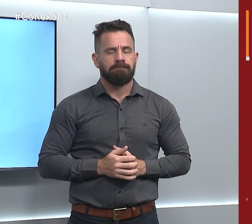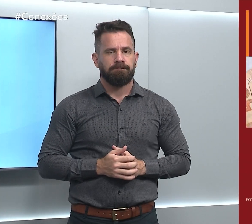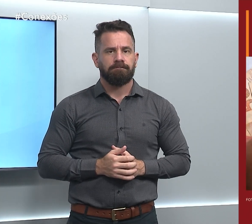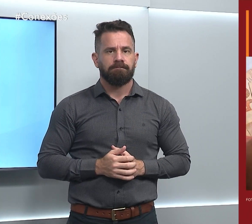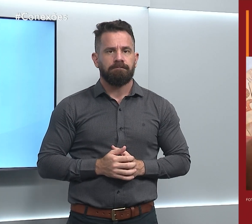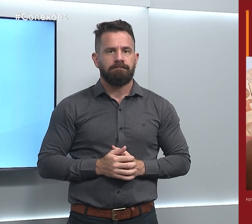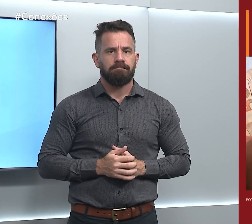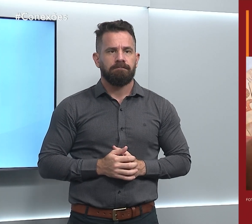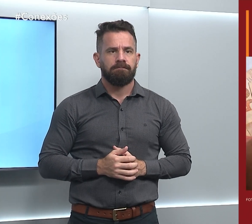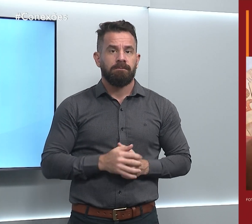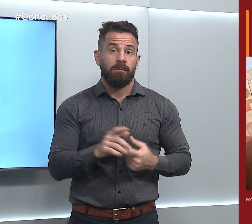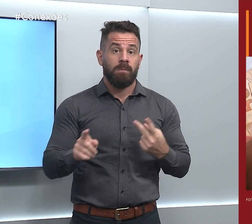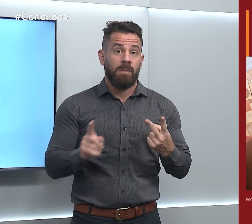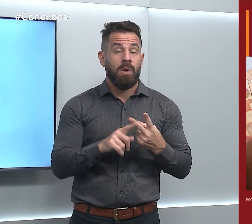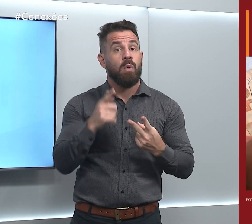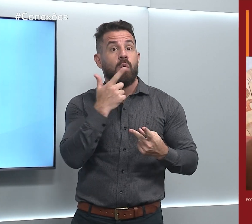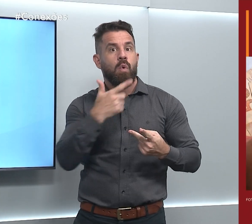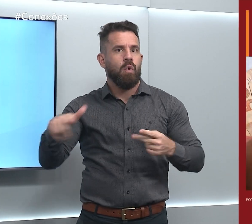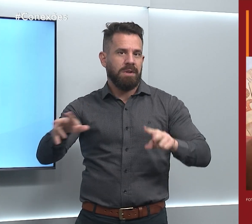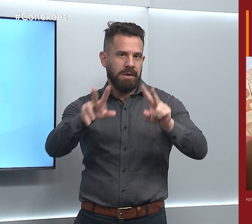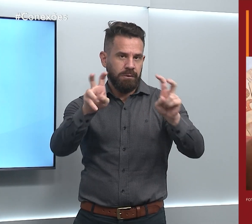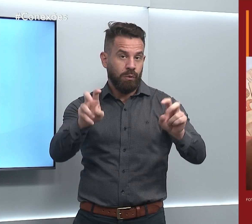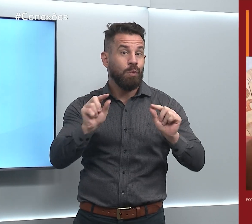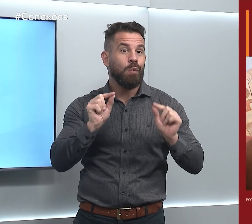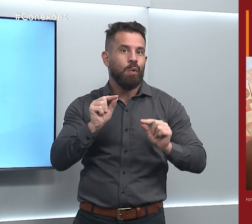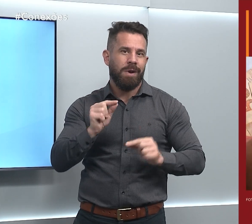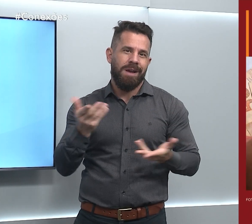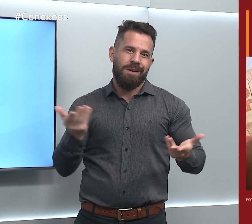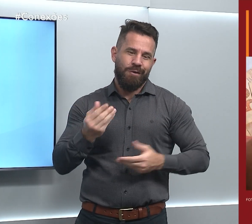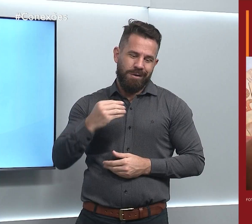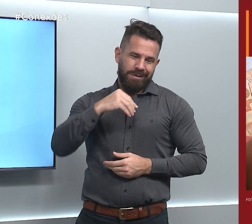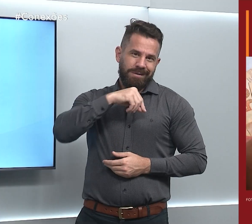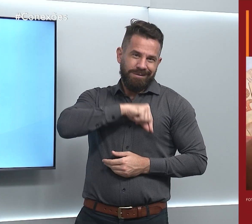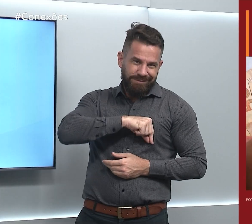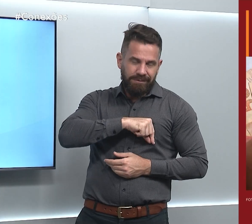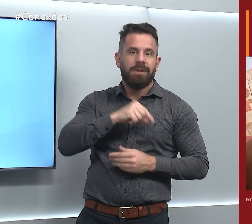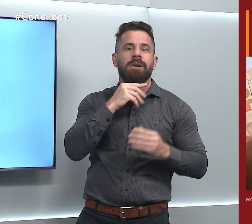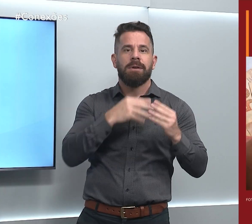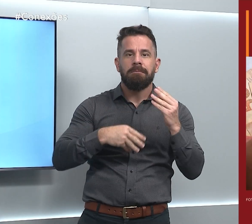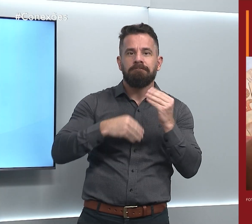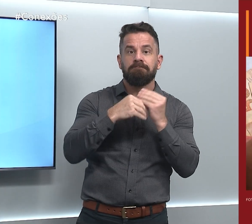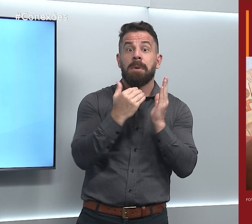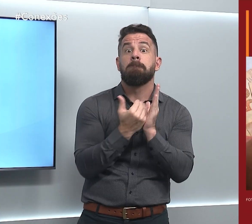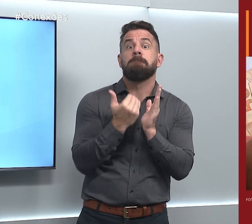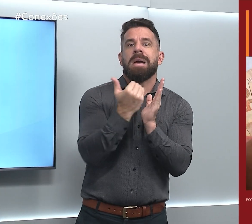Mudando de assunto, começa a valer nesta semana o novo salário mínimo. O valor subiu para R$